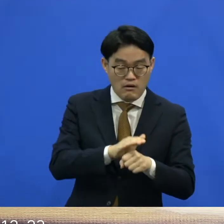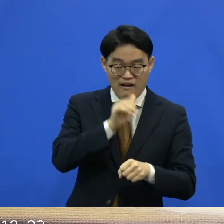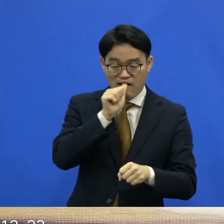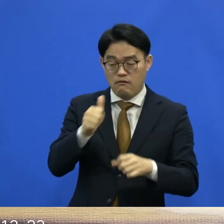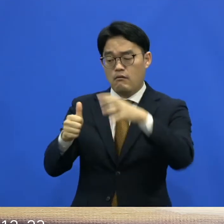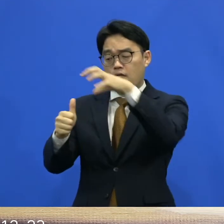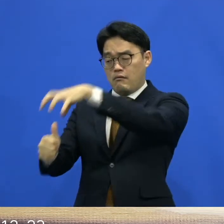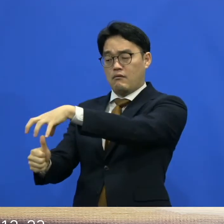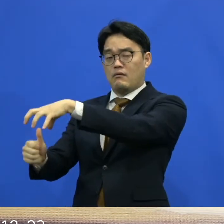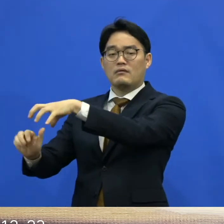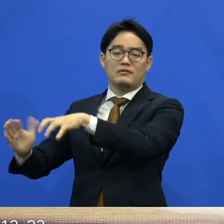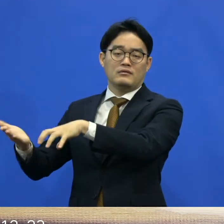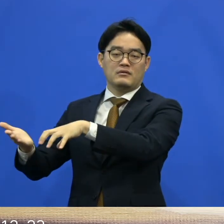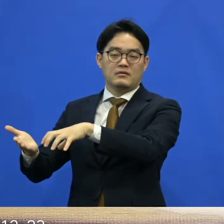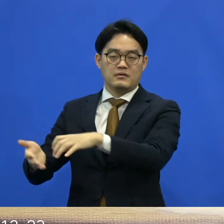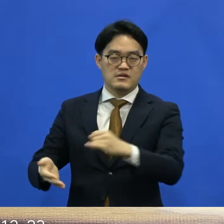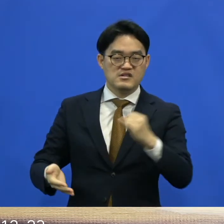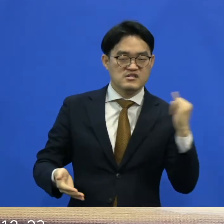무섭게 몰아쳤습니다.